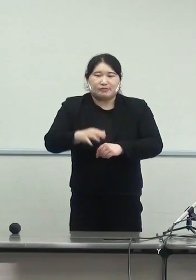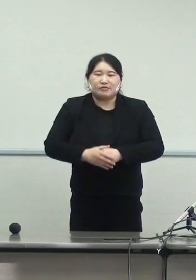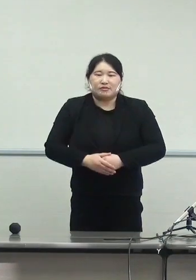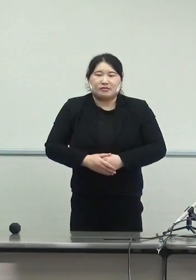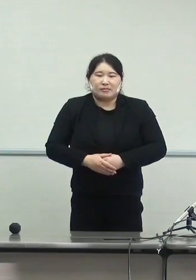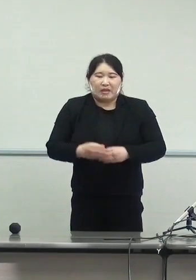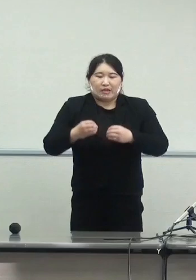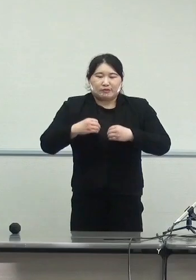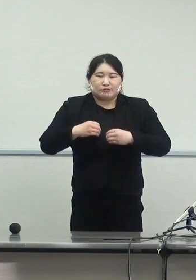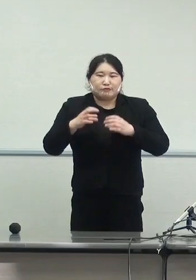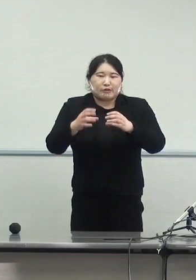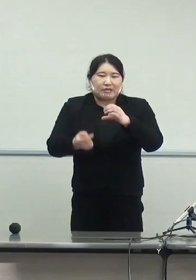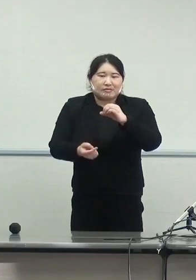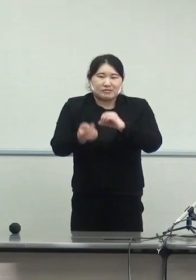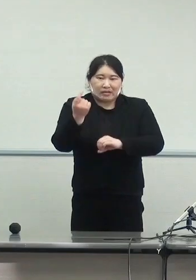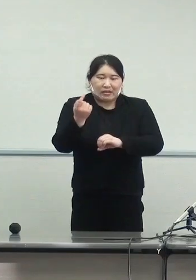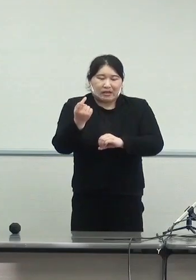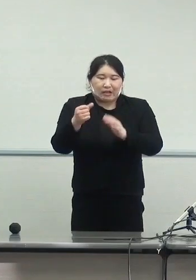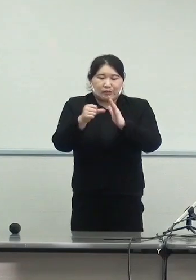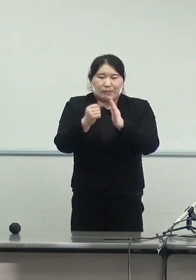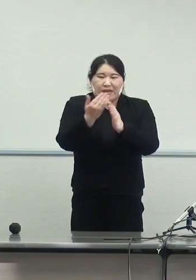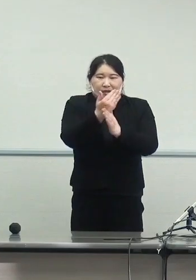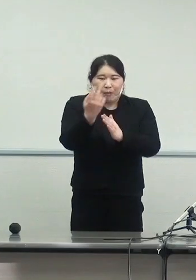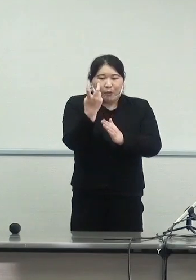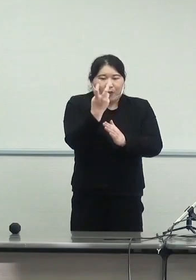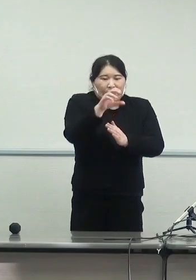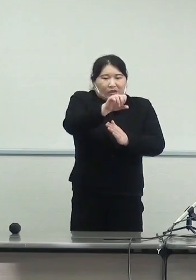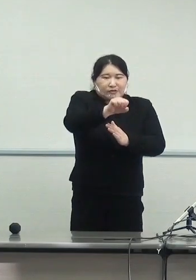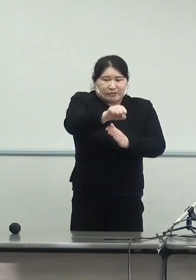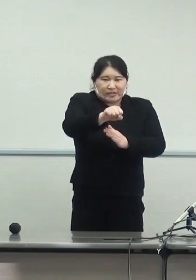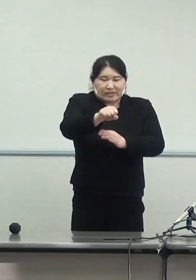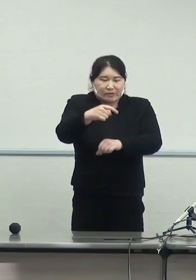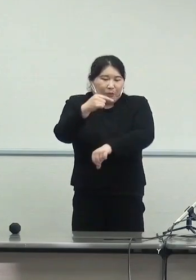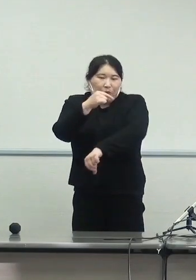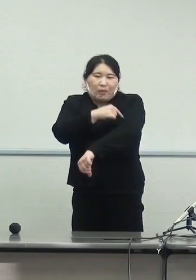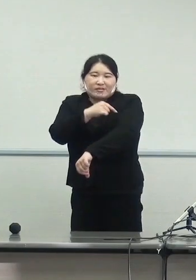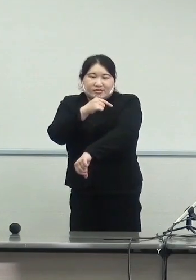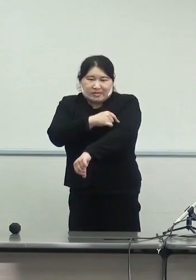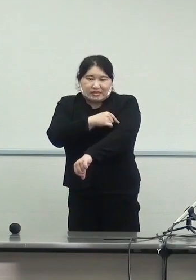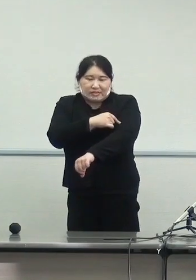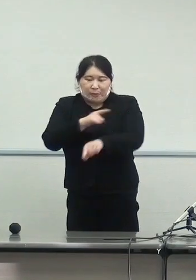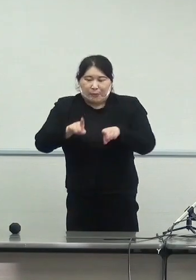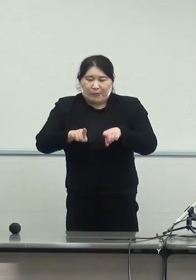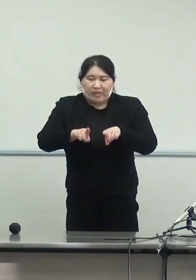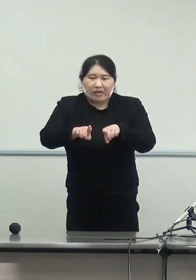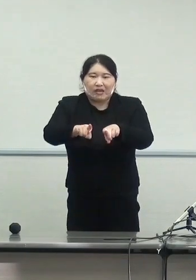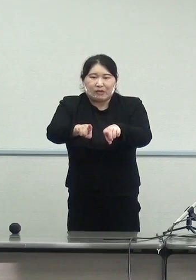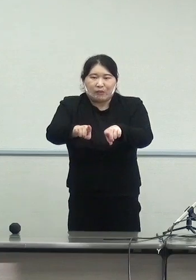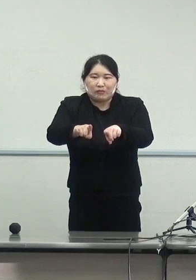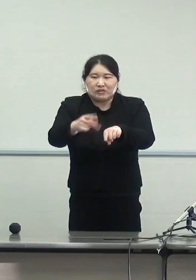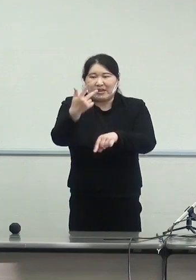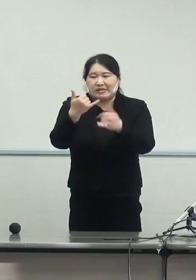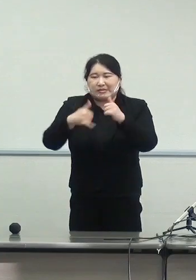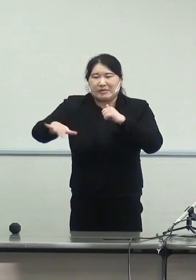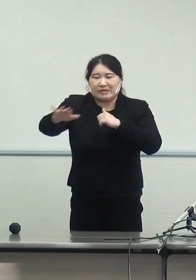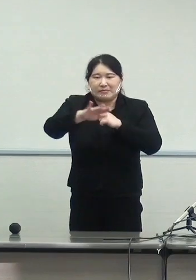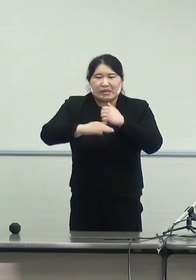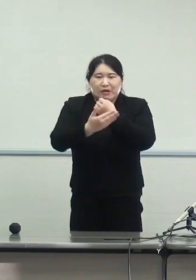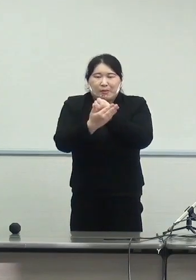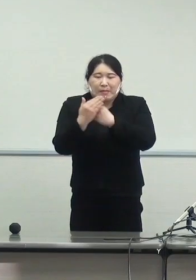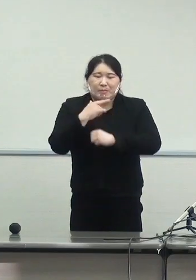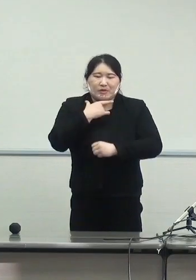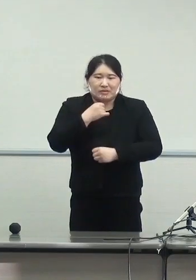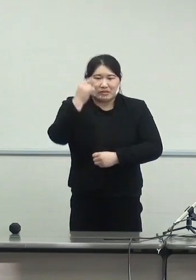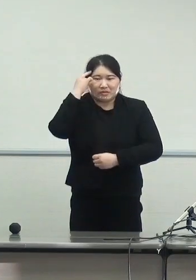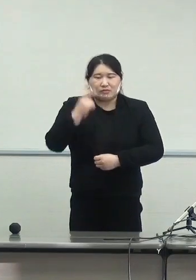クラスターを名簿作って一つ抑え込む、その形で市民の皆さんを守っていく、これができるというのは去年との違いですので、そこはぜひあの我